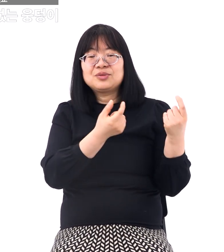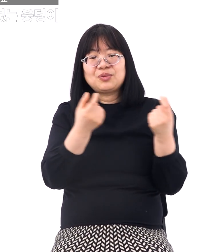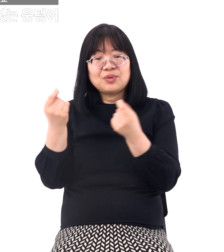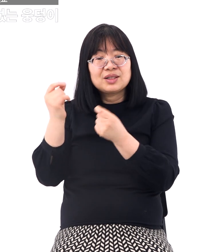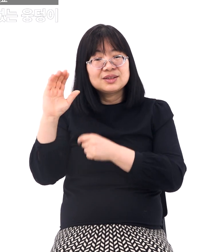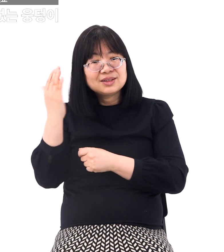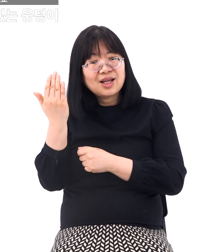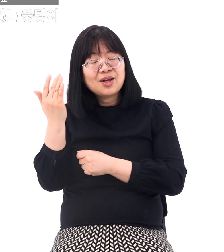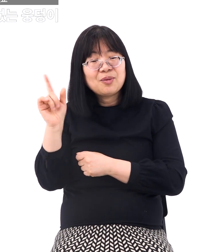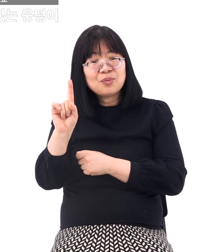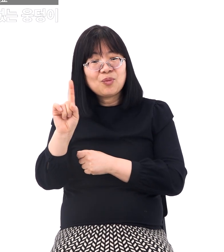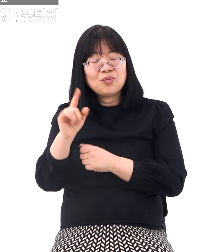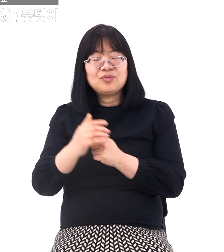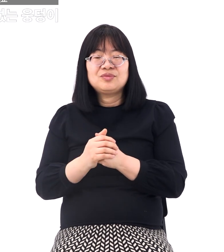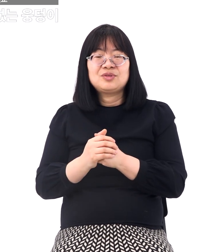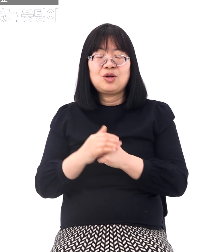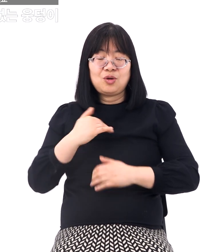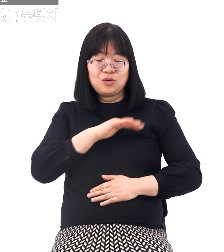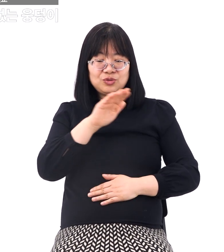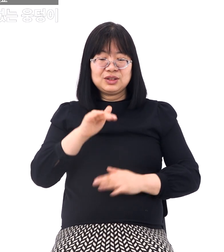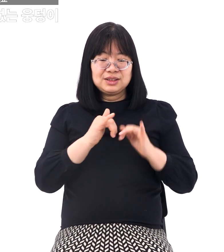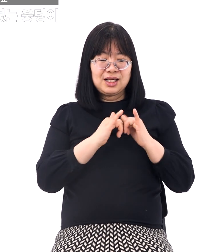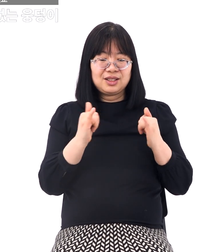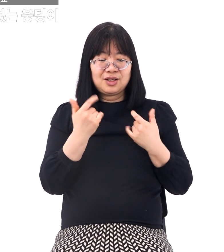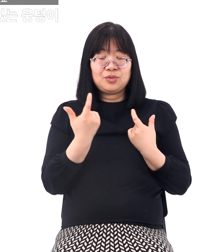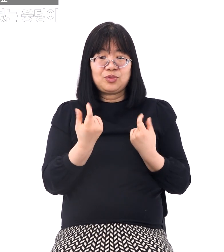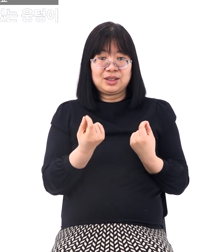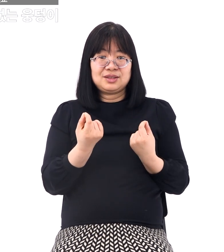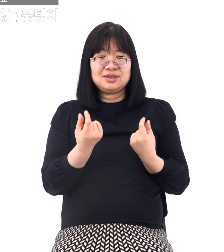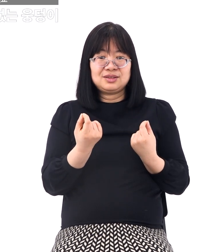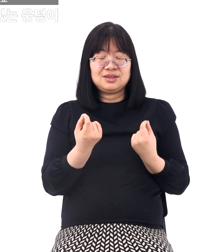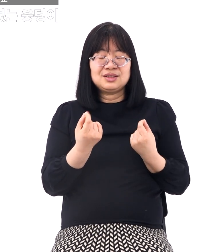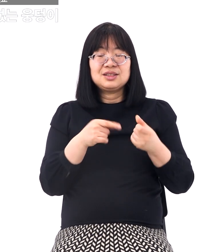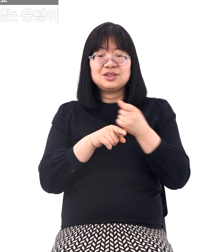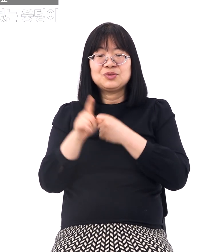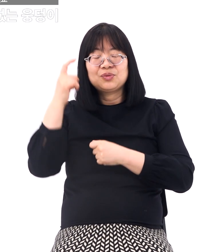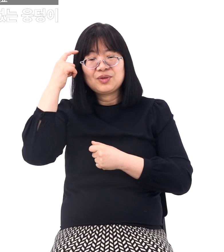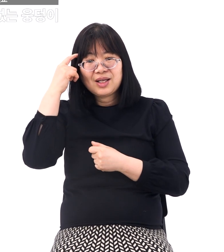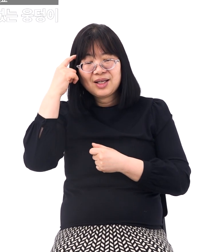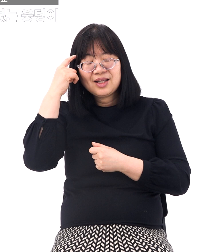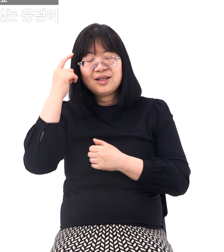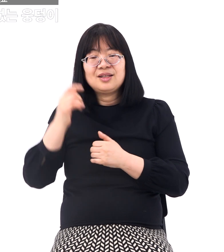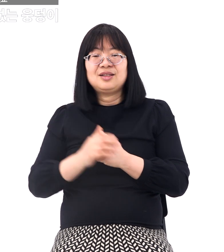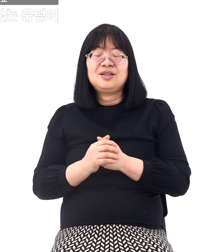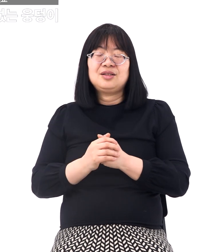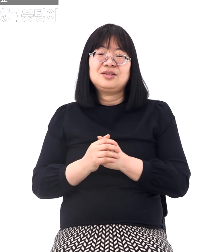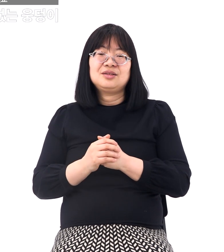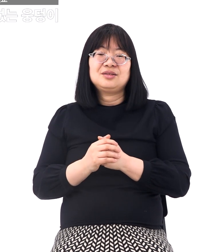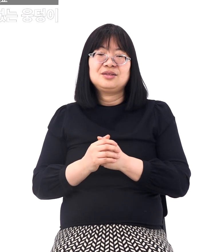되신 겁니까? 우리와 똑같이 되신 겁니다. 왜? 그래야